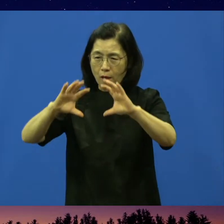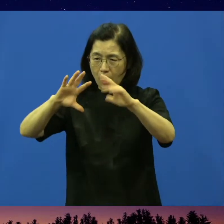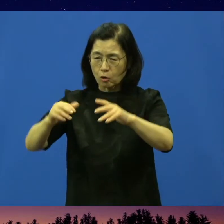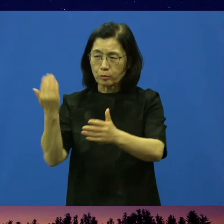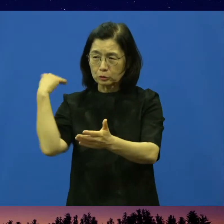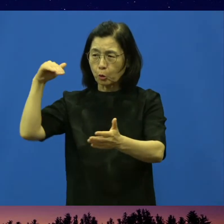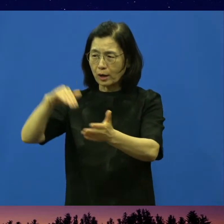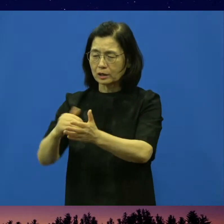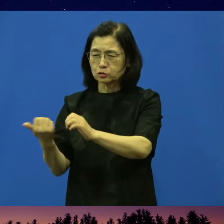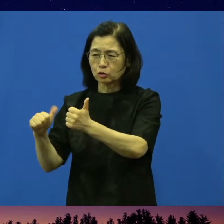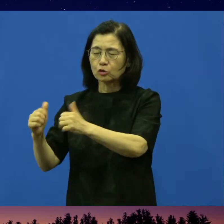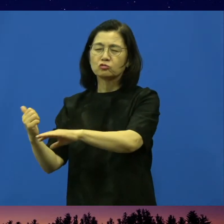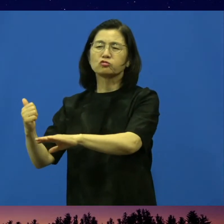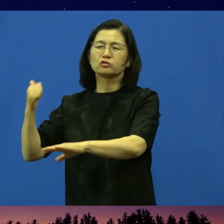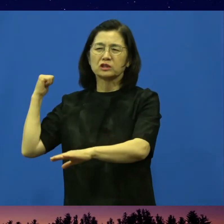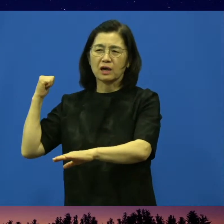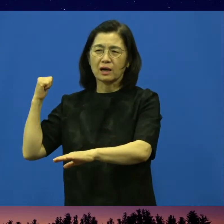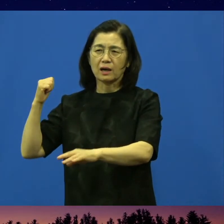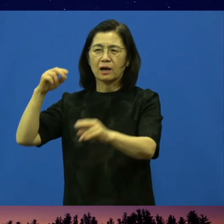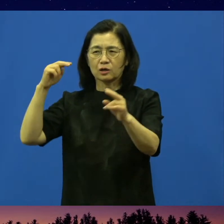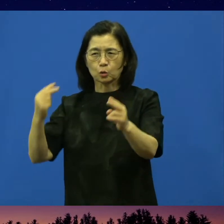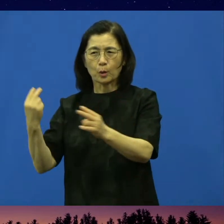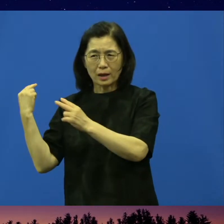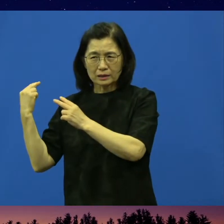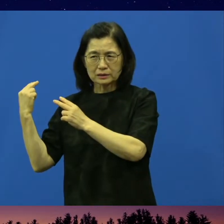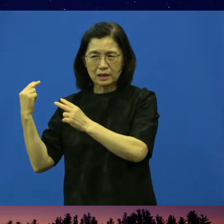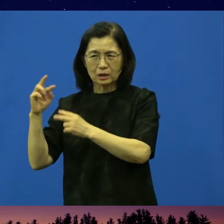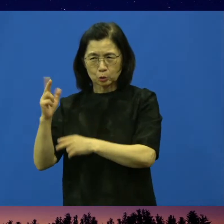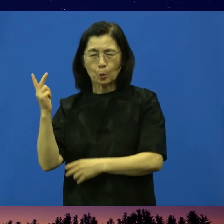하나님의 허락하신 구원을 원천적으로 거부하고 있습니다.